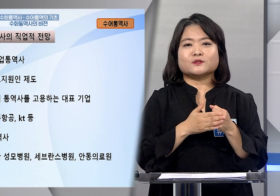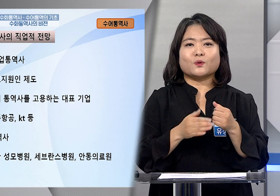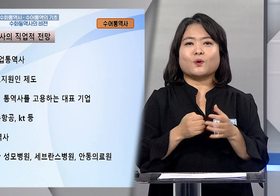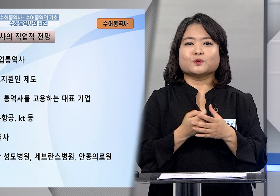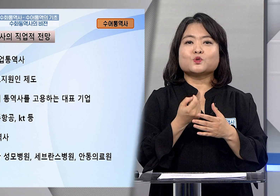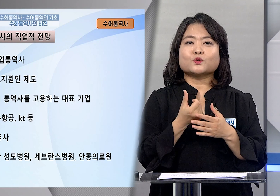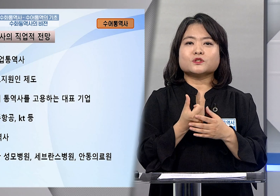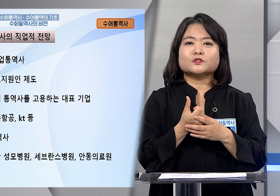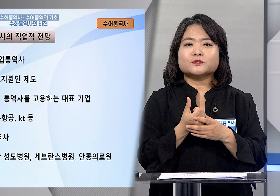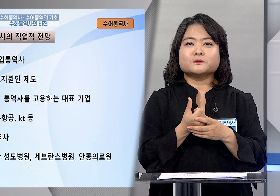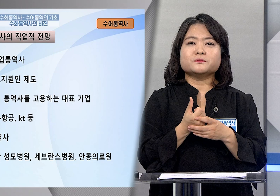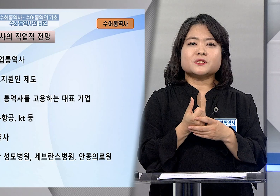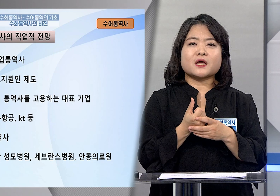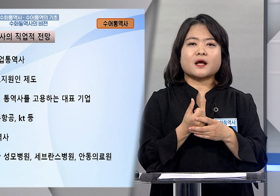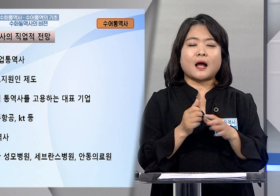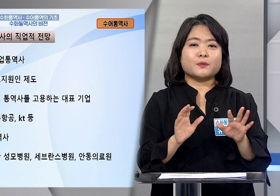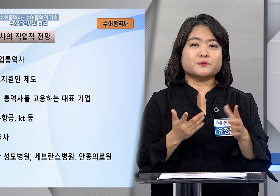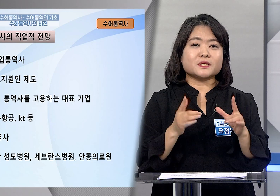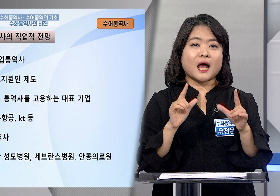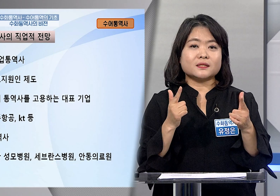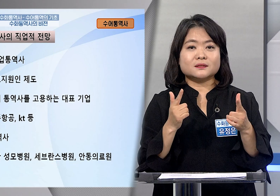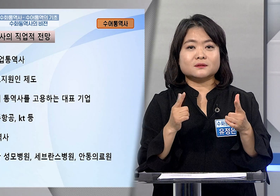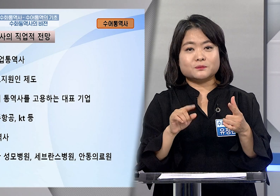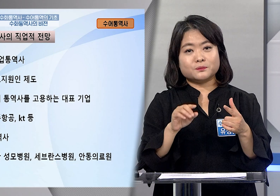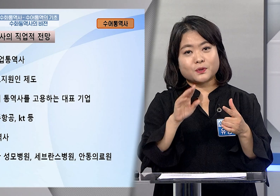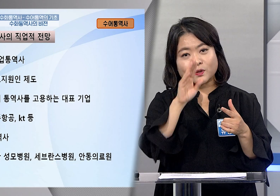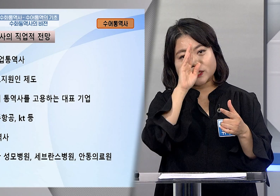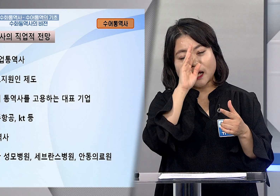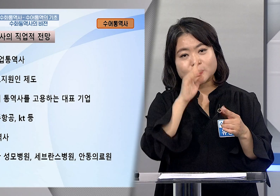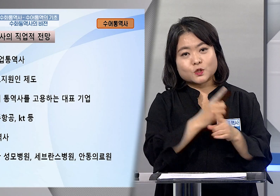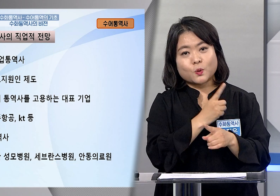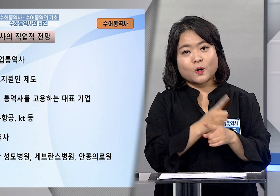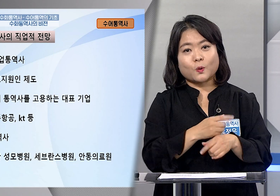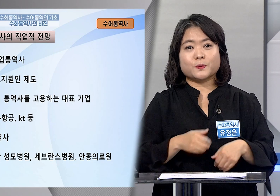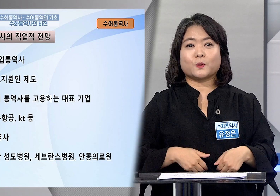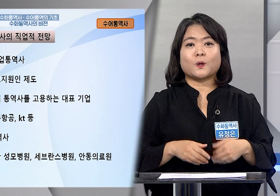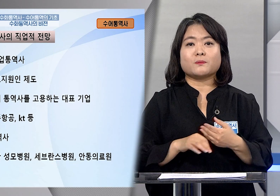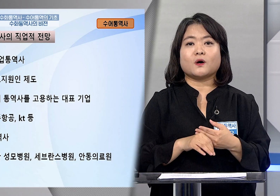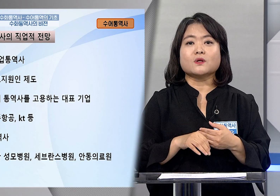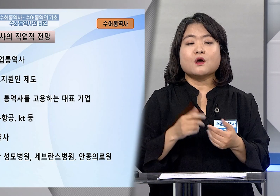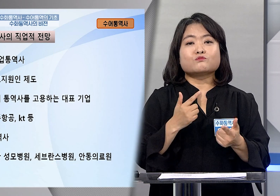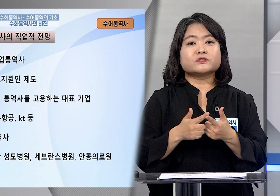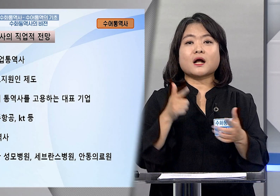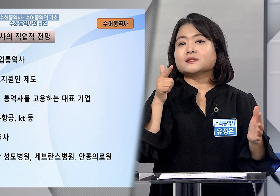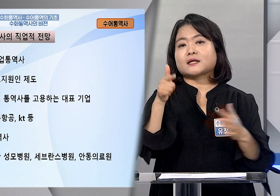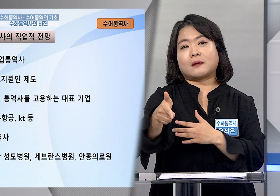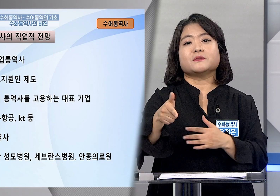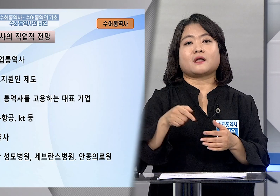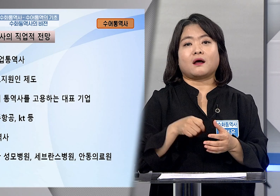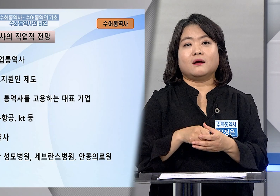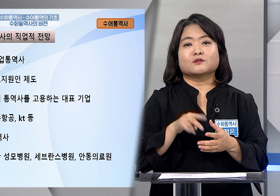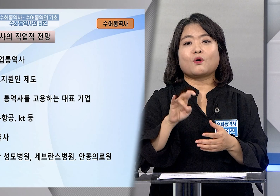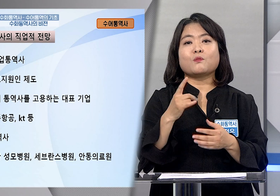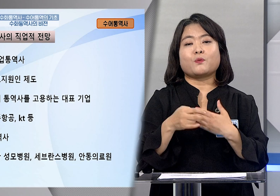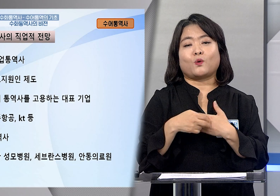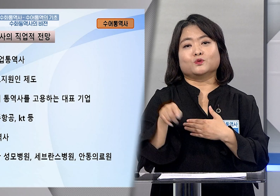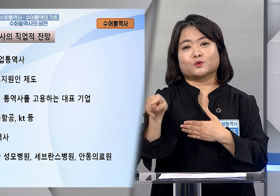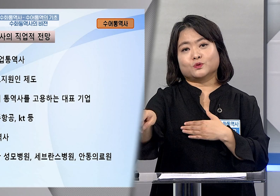보니까요, 조금 이제 가볍지 않은 병이나 치료가 필요로 하면 부산까지 갑니다. 성모병원으로.